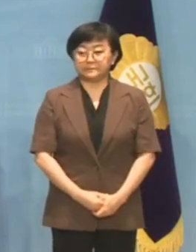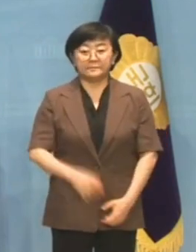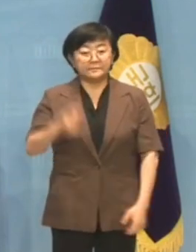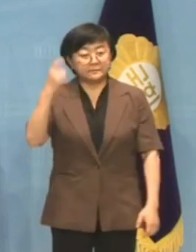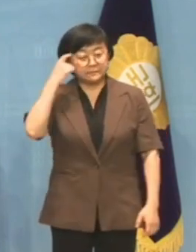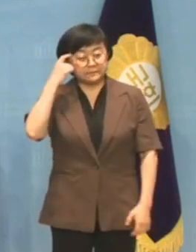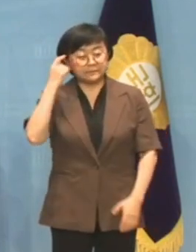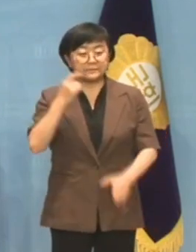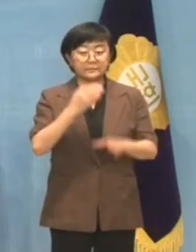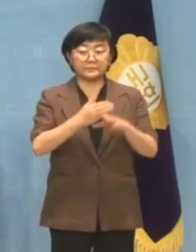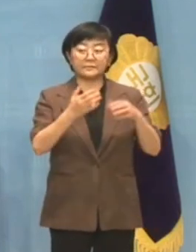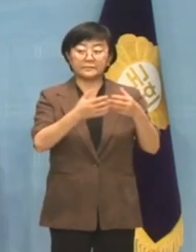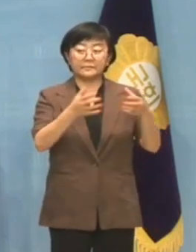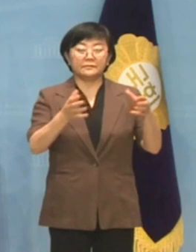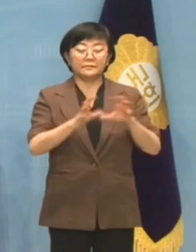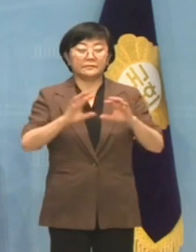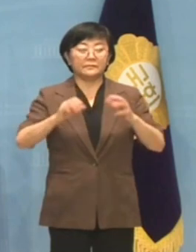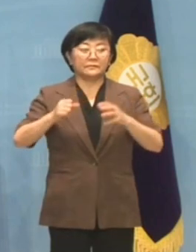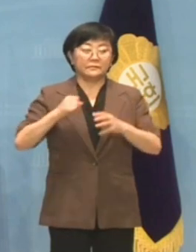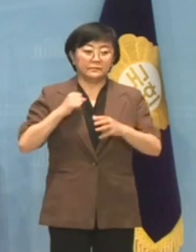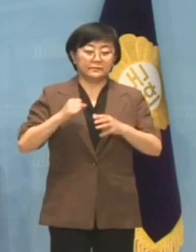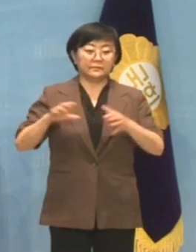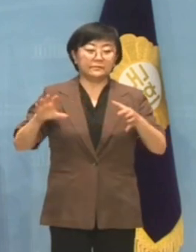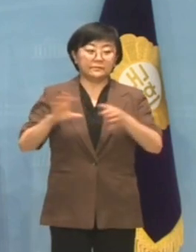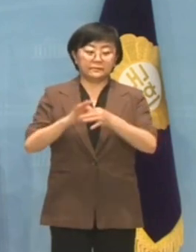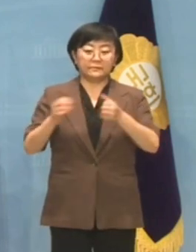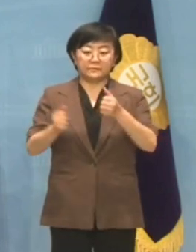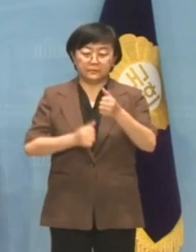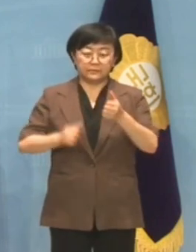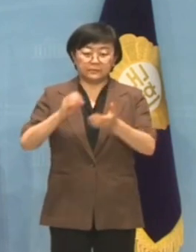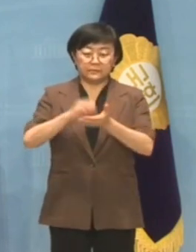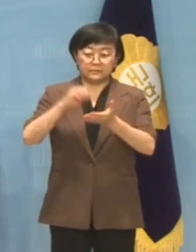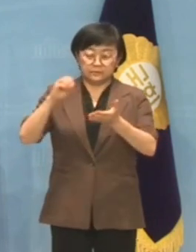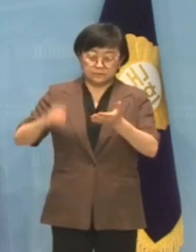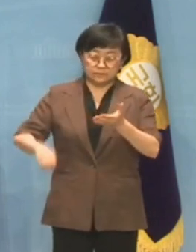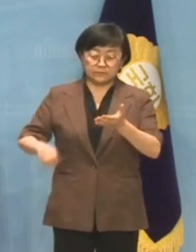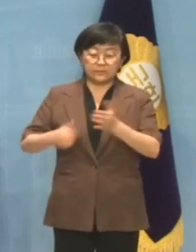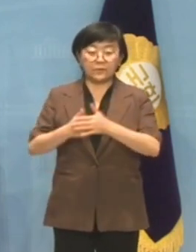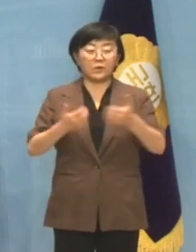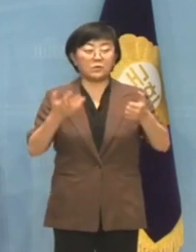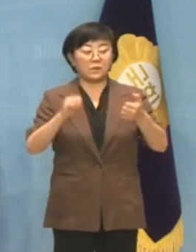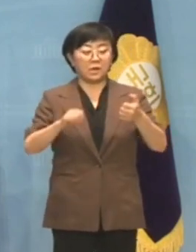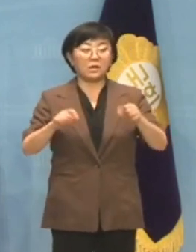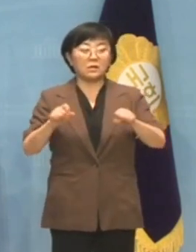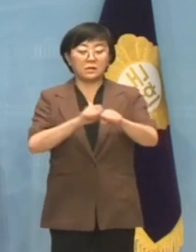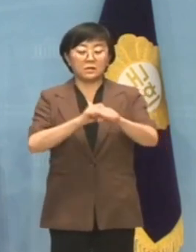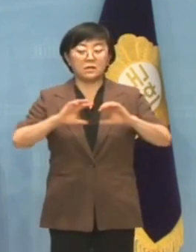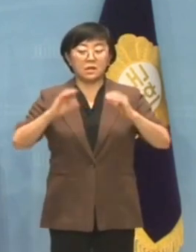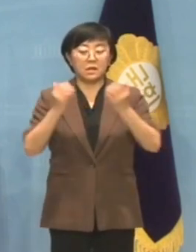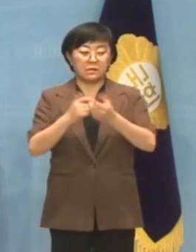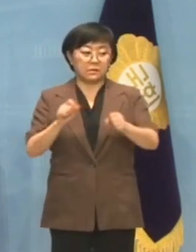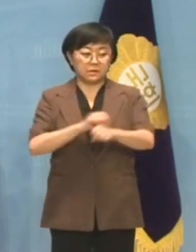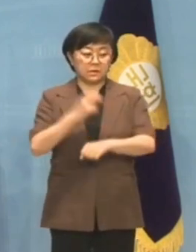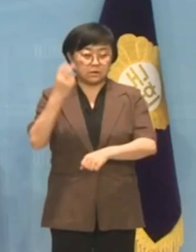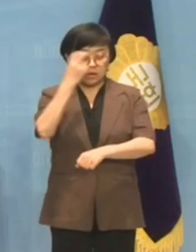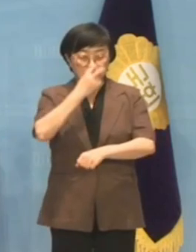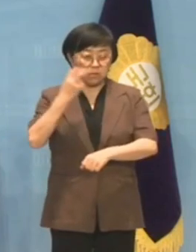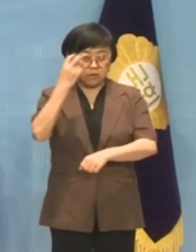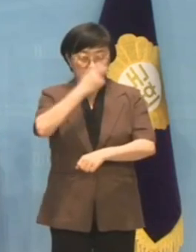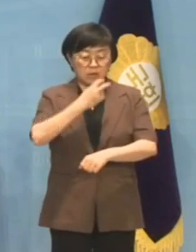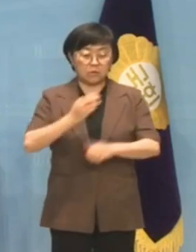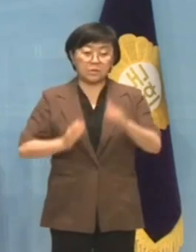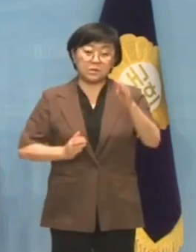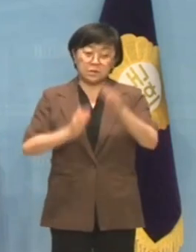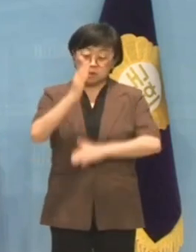도대체 민주당은 국민의힘 소속 위원들을 배제한 채 50억 클럽 특검 법안을